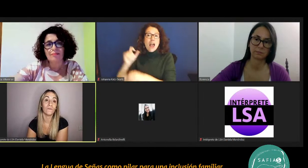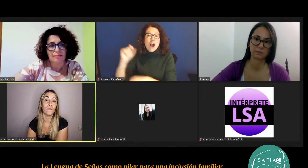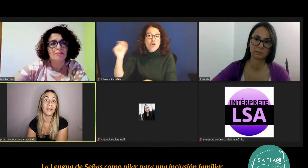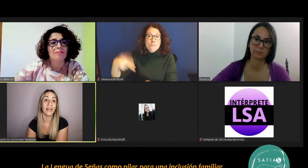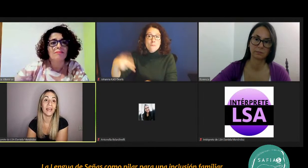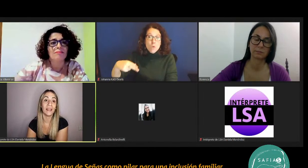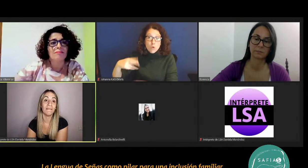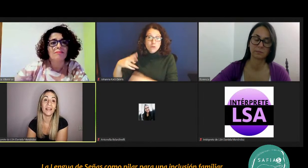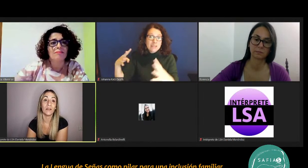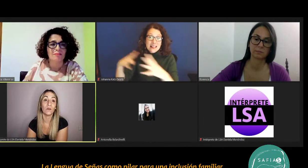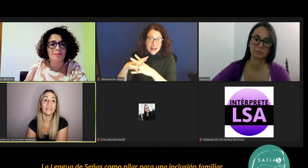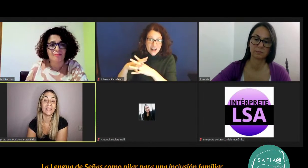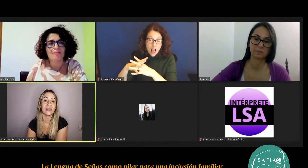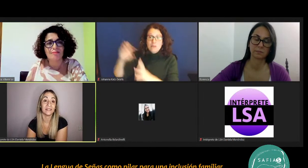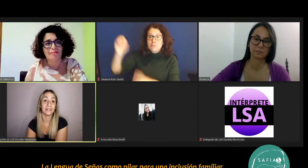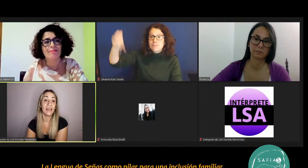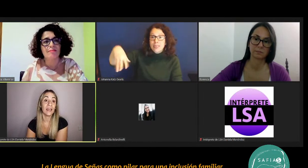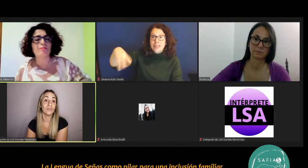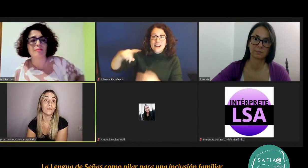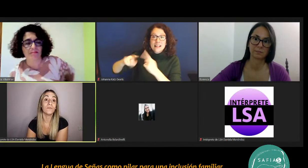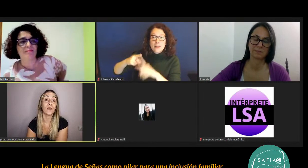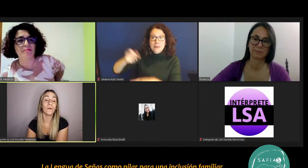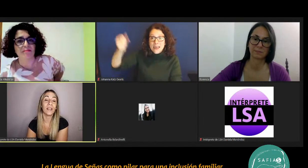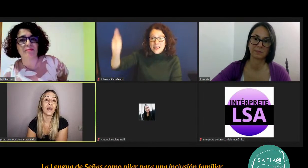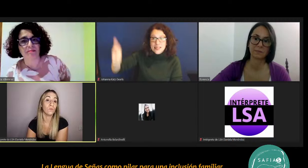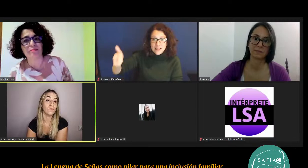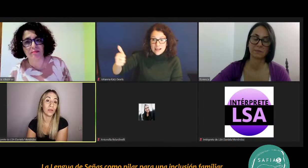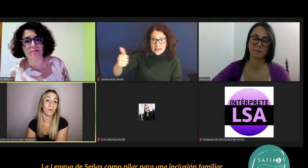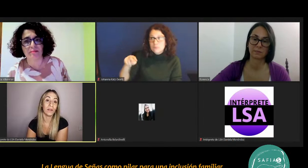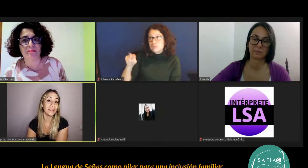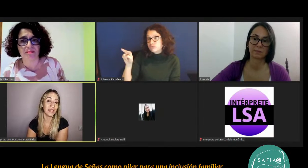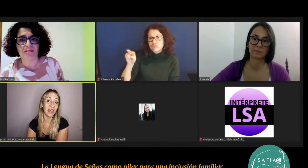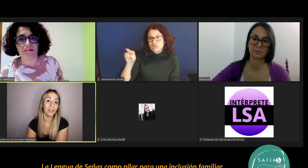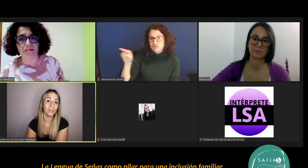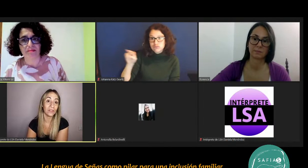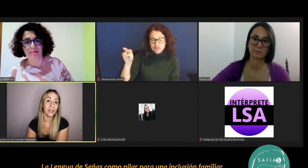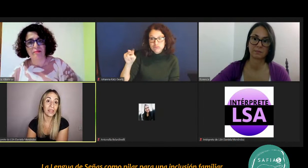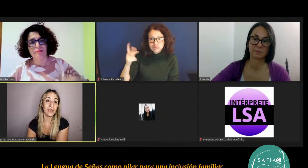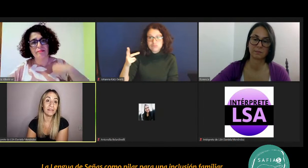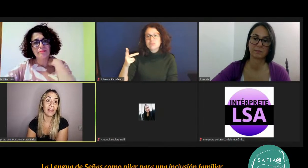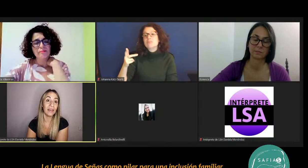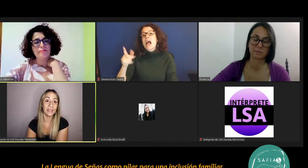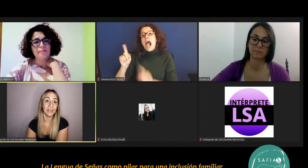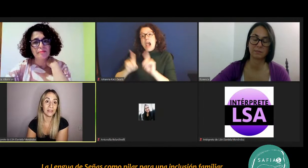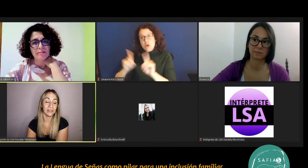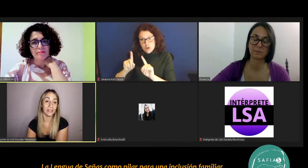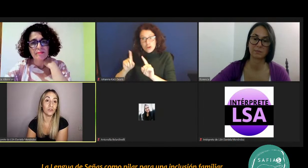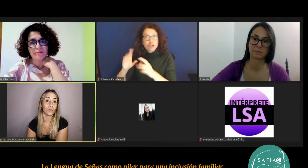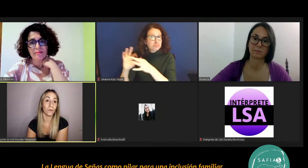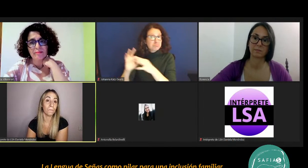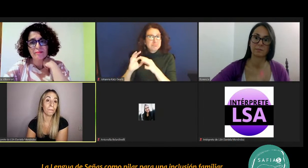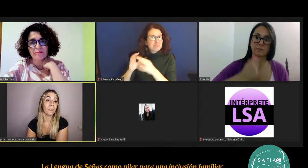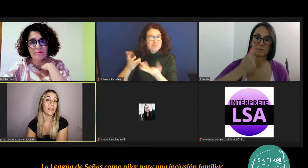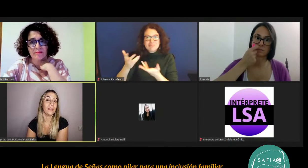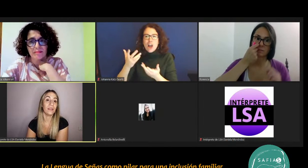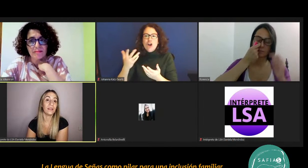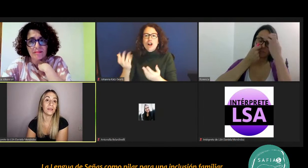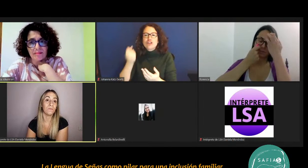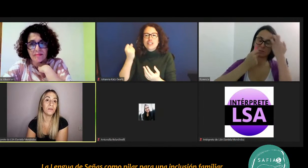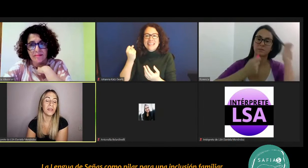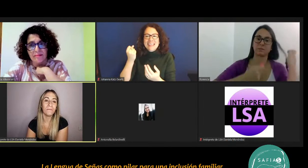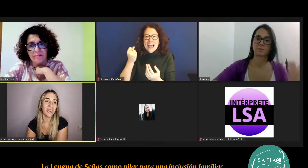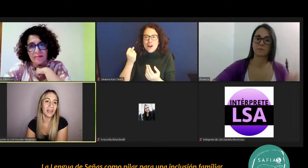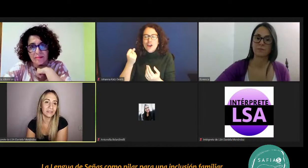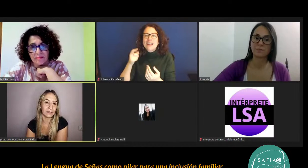su entorno familiar, hablan lengua de señas. Entonces van a una escuela común, una escuela integrada, y está ahí, en ese entorno, en